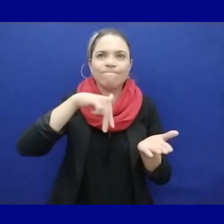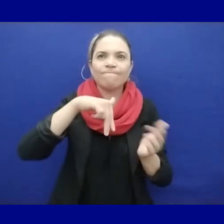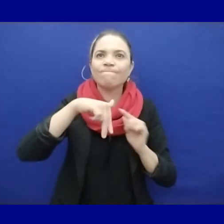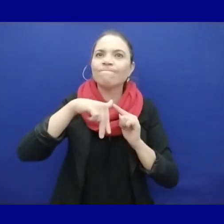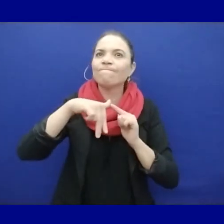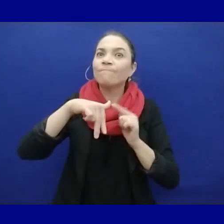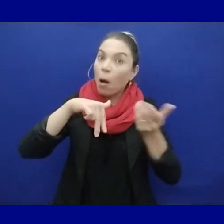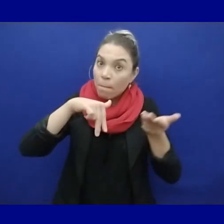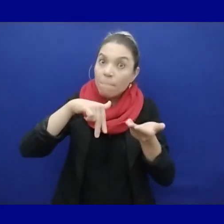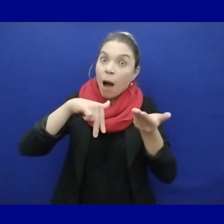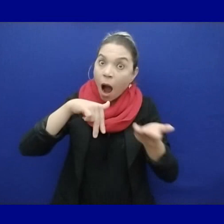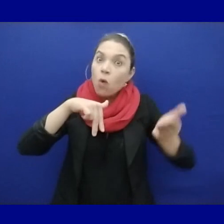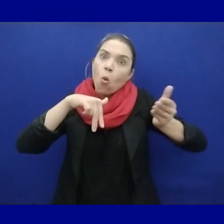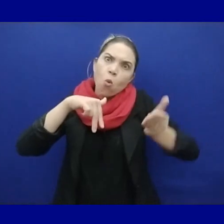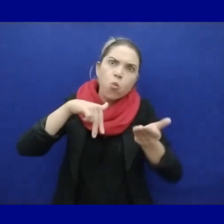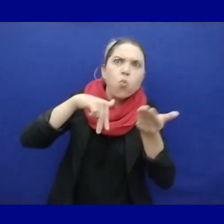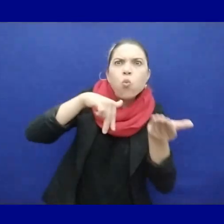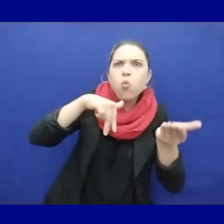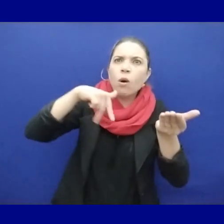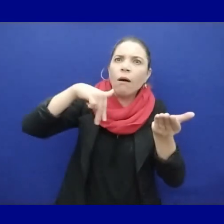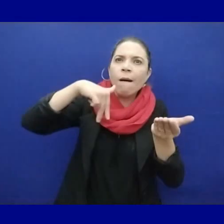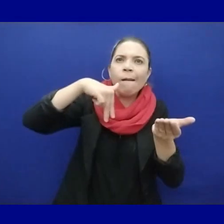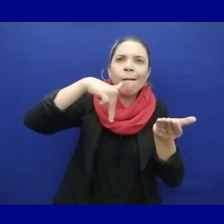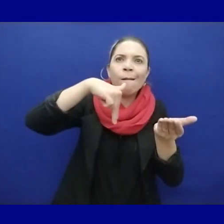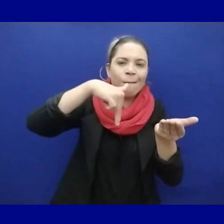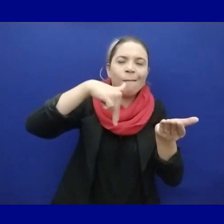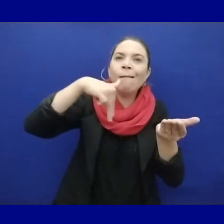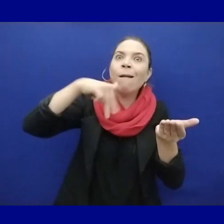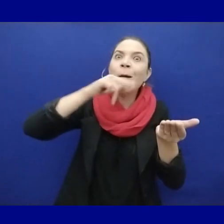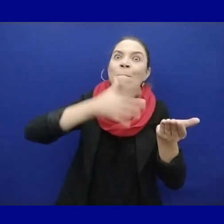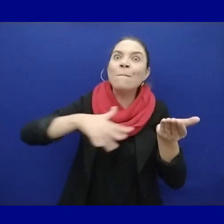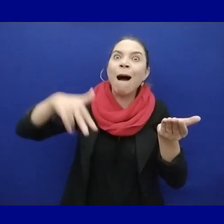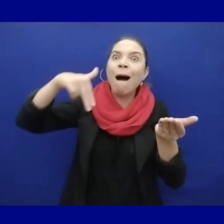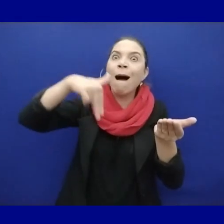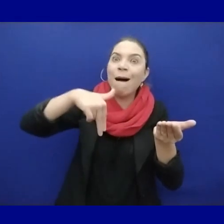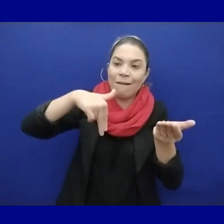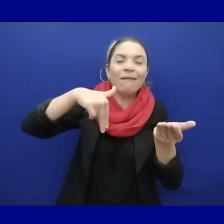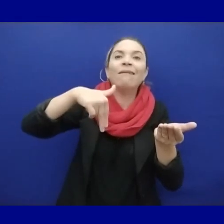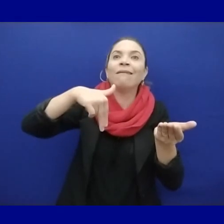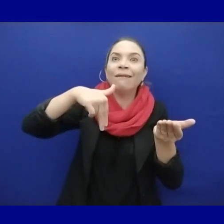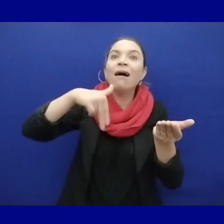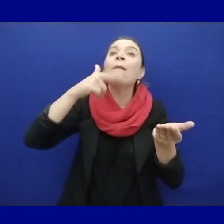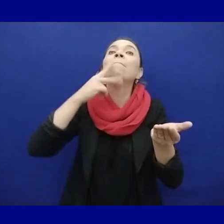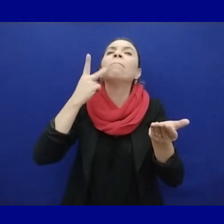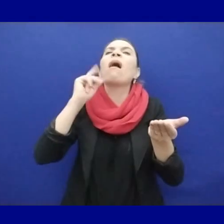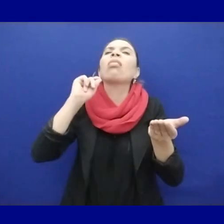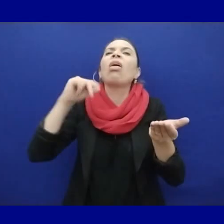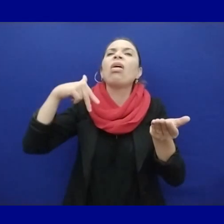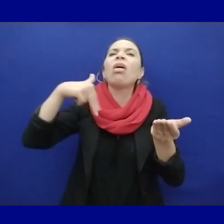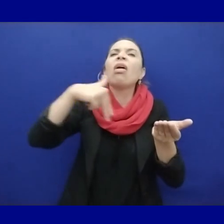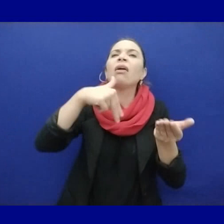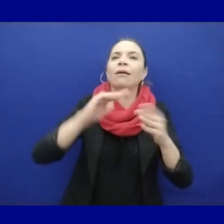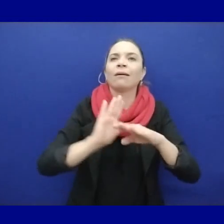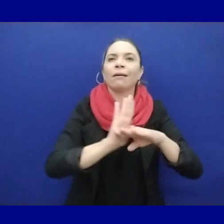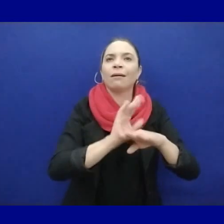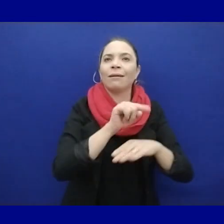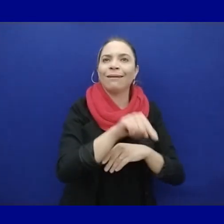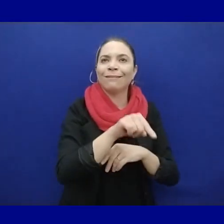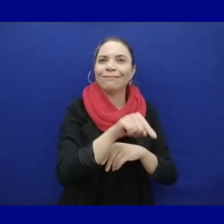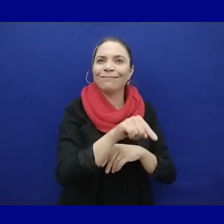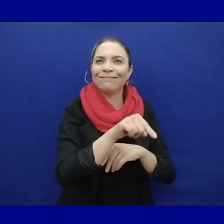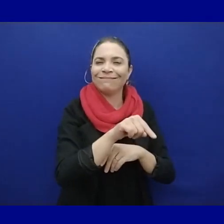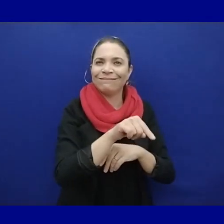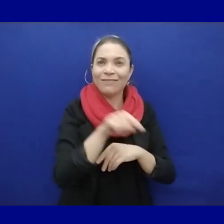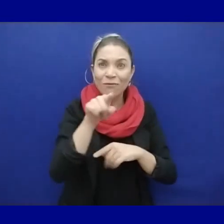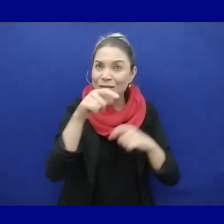será recolhida. A mão de Deus jamais estará atrofiada para que não possa socorrer aqueles que nele creem. Creia